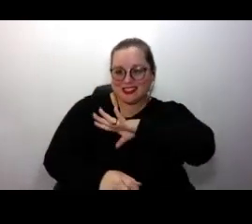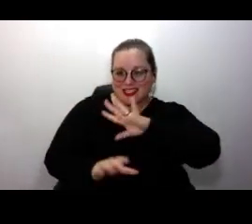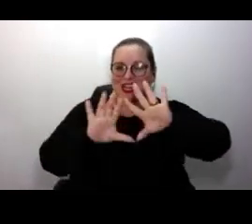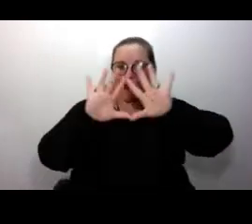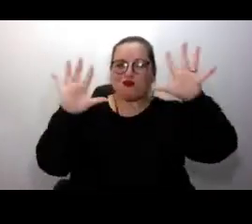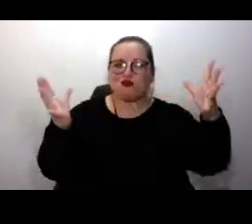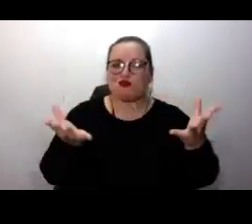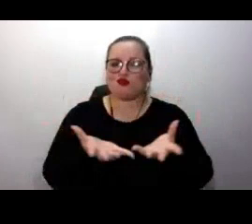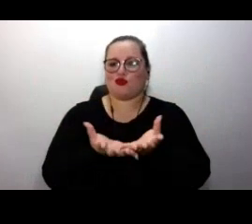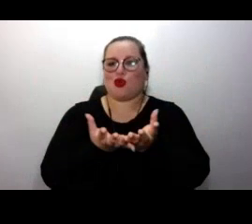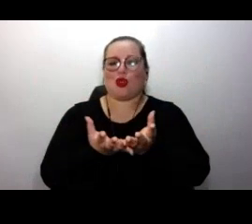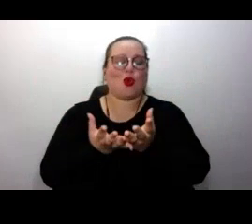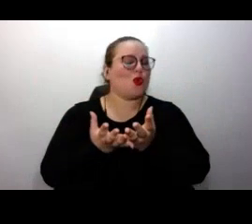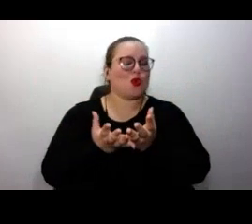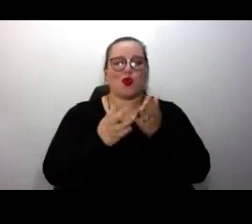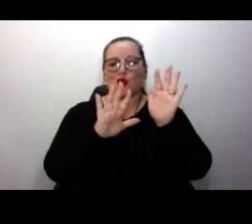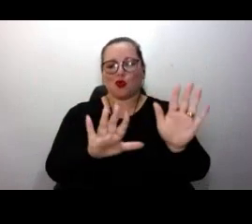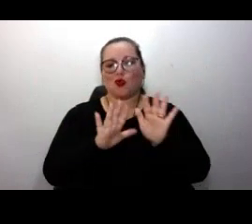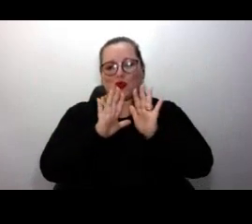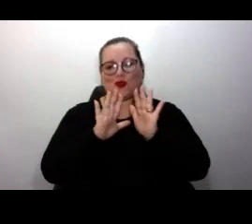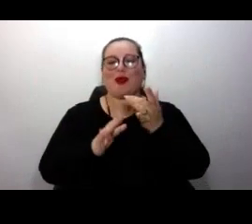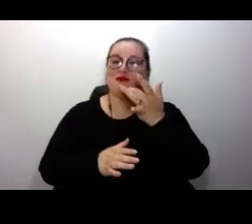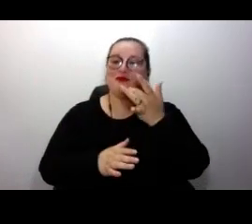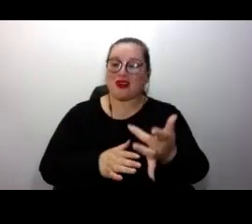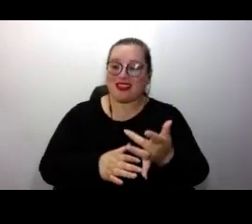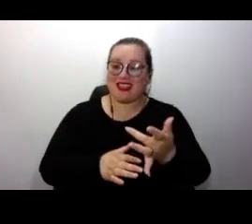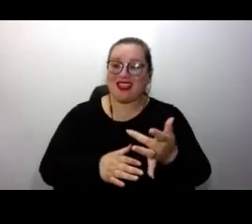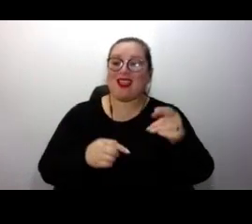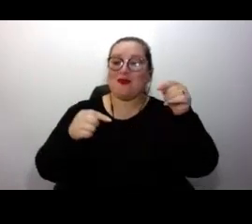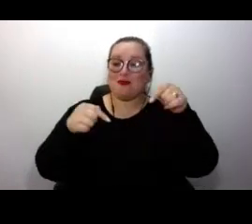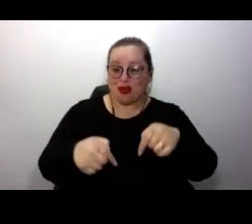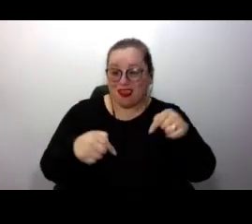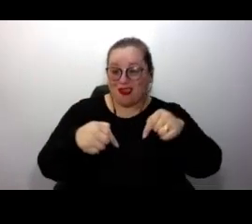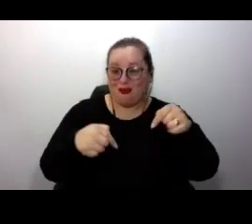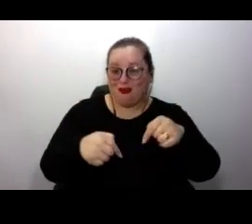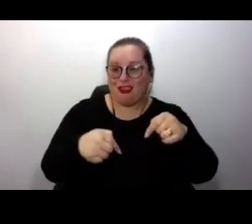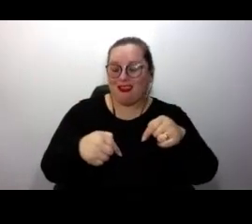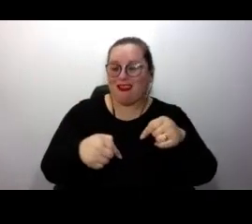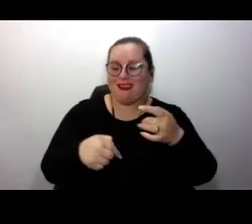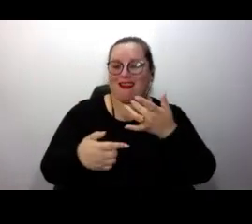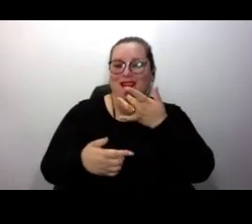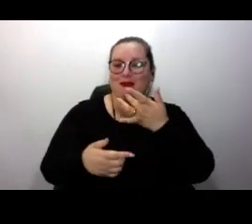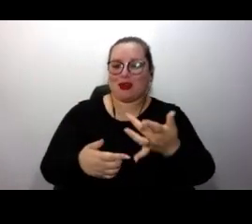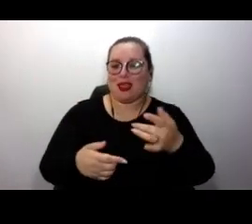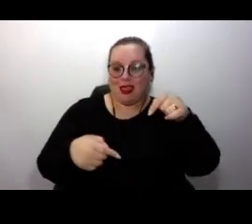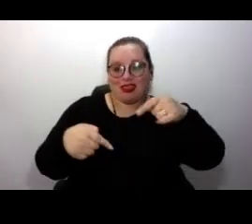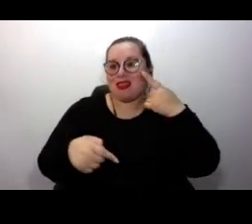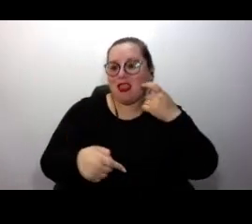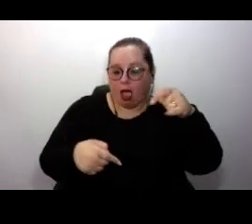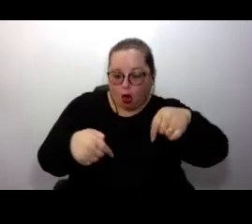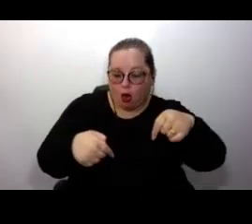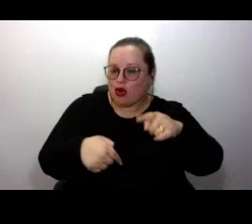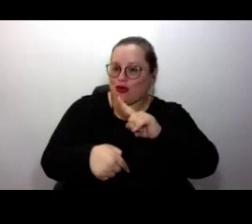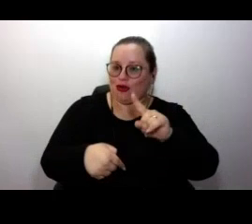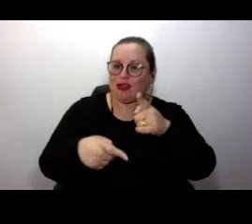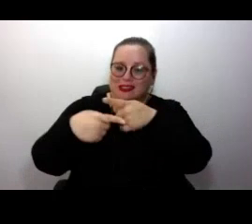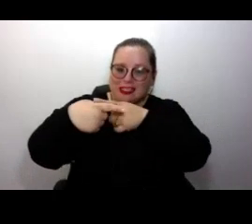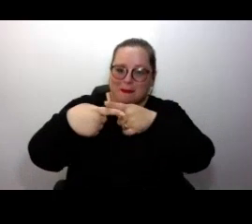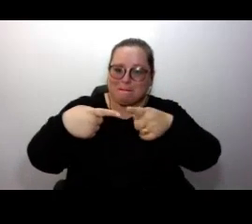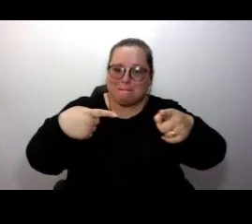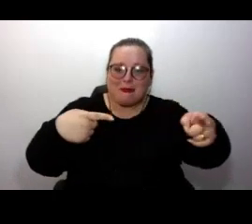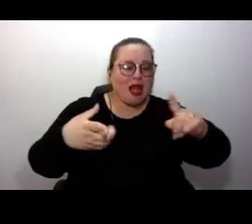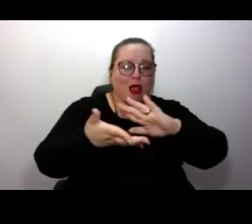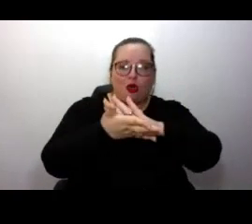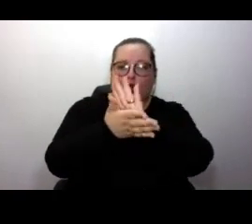mundo, es muy significativo. ¿Por qué? Porque el día de hoy precisamente, y no es solo el día de hoy, porque hay una semana en